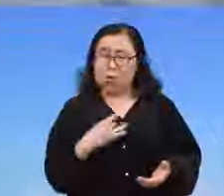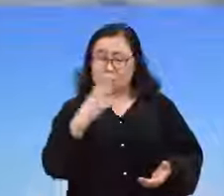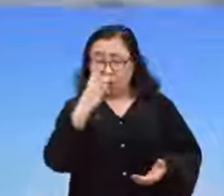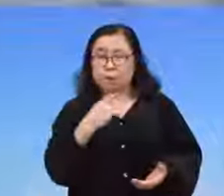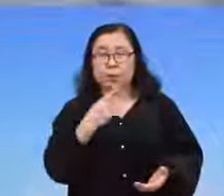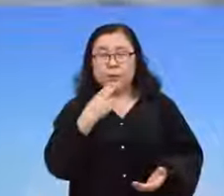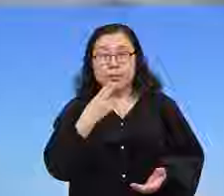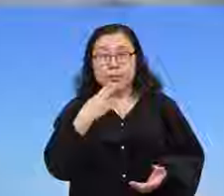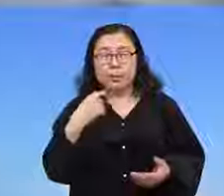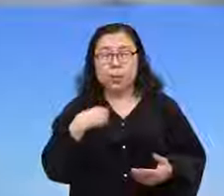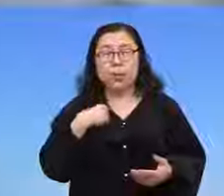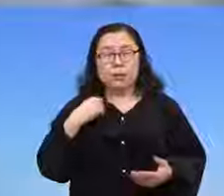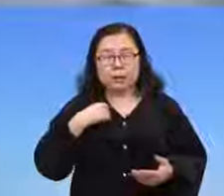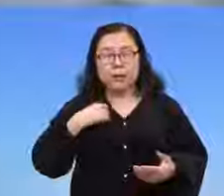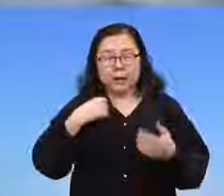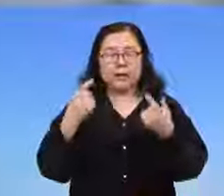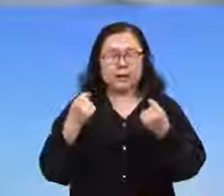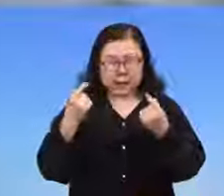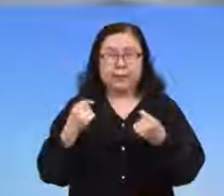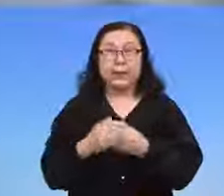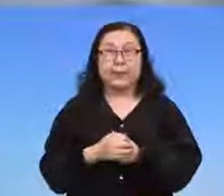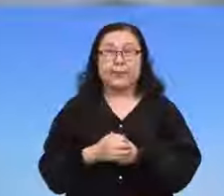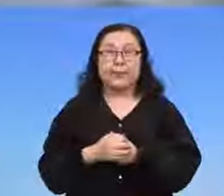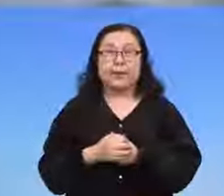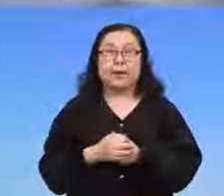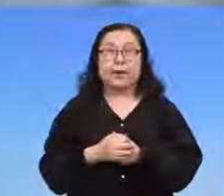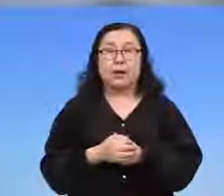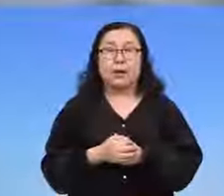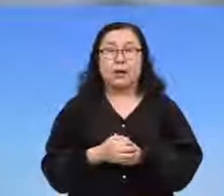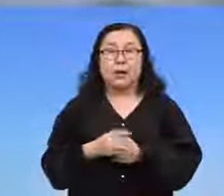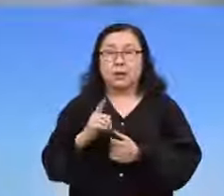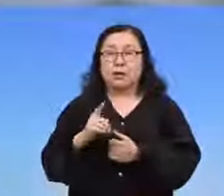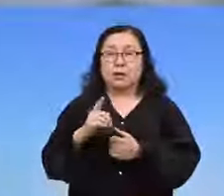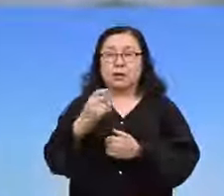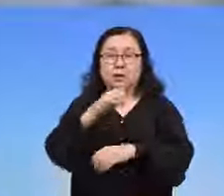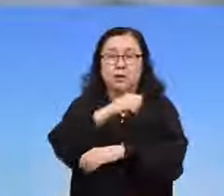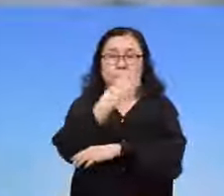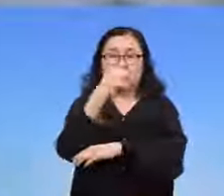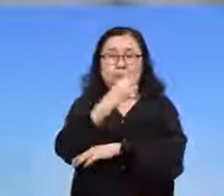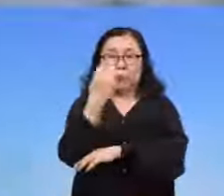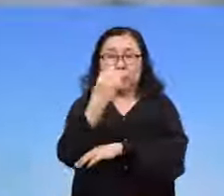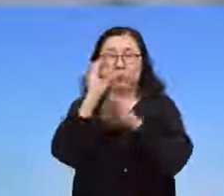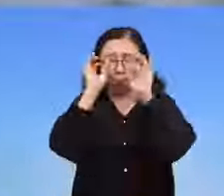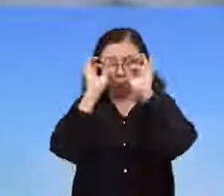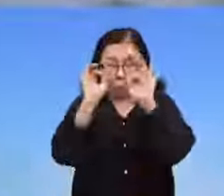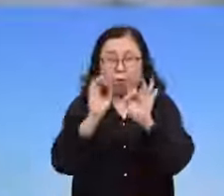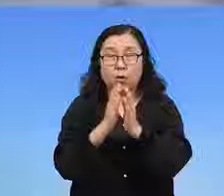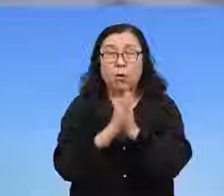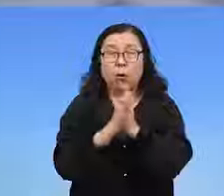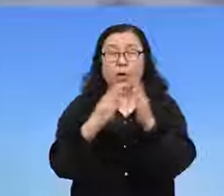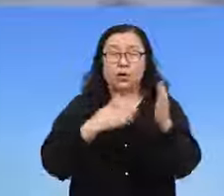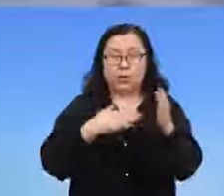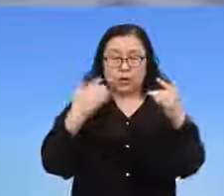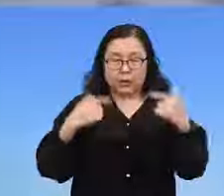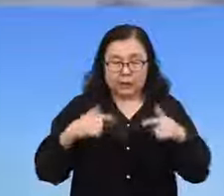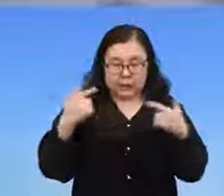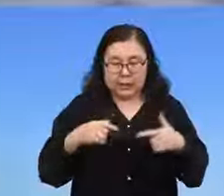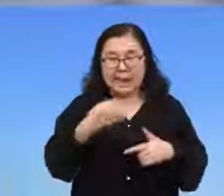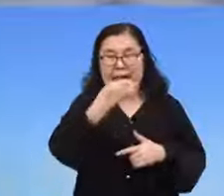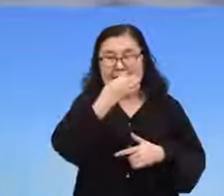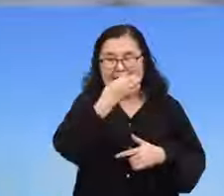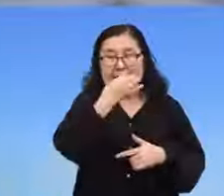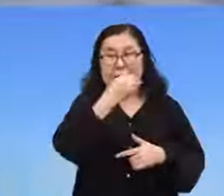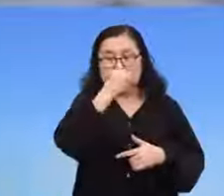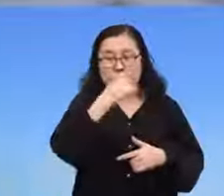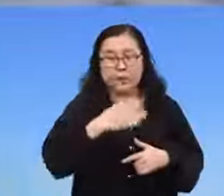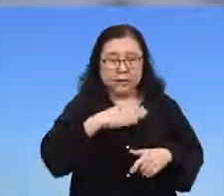않는 옷이었습니다. 제가 이 기사를 보면서, 하나님, 저도 늘 욕심이